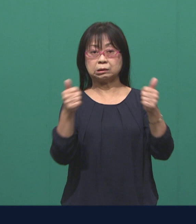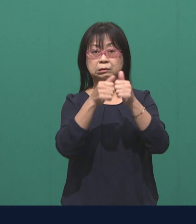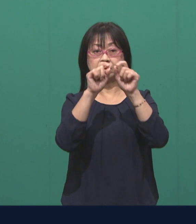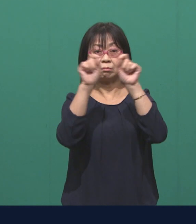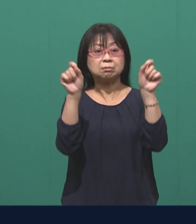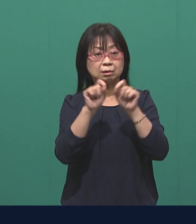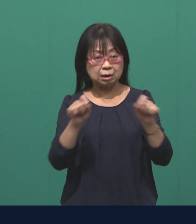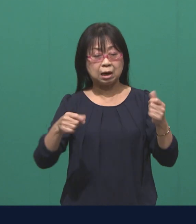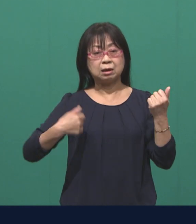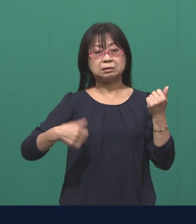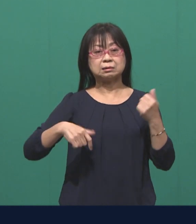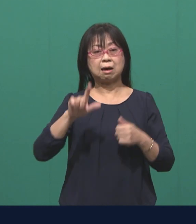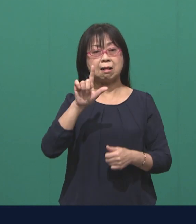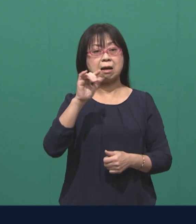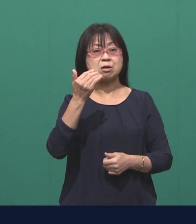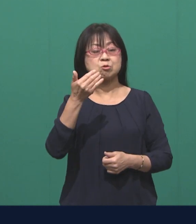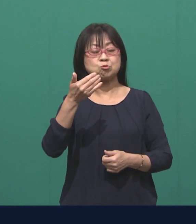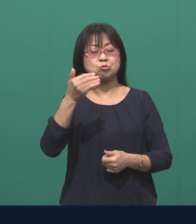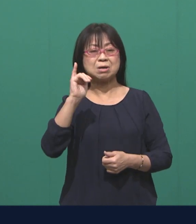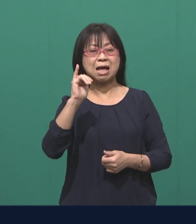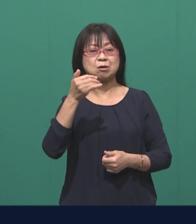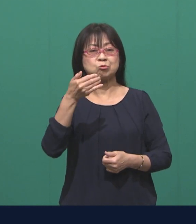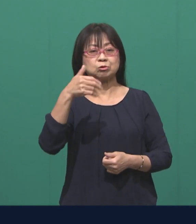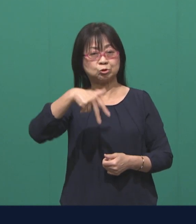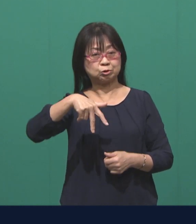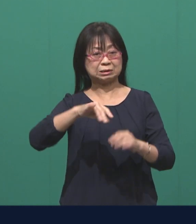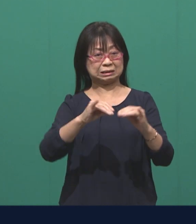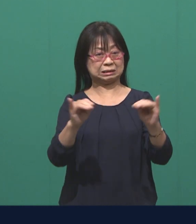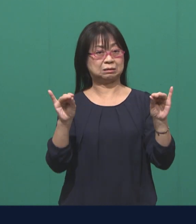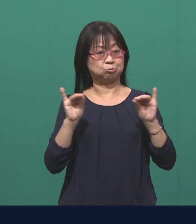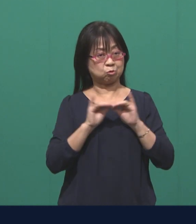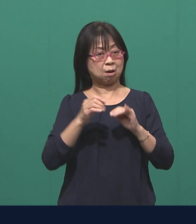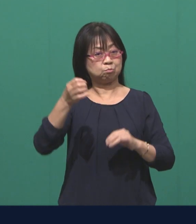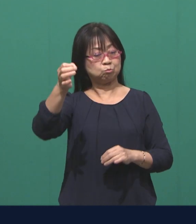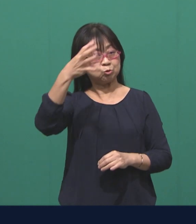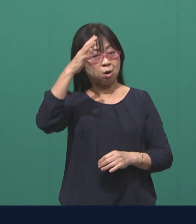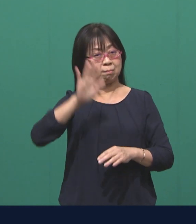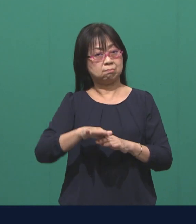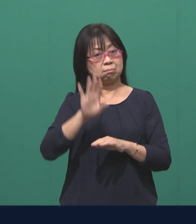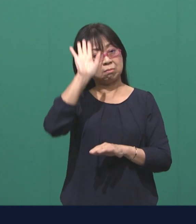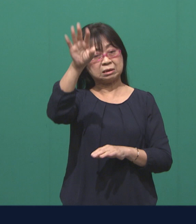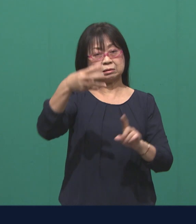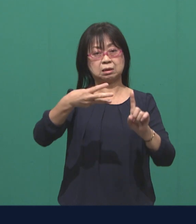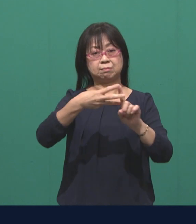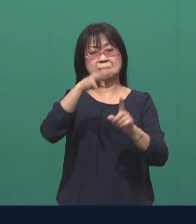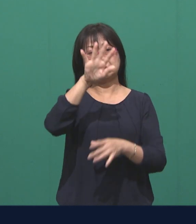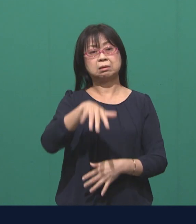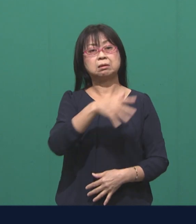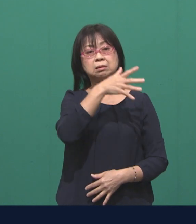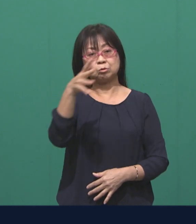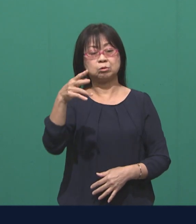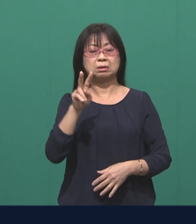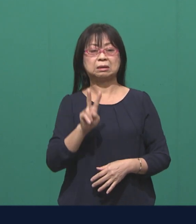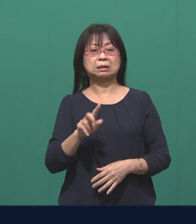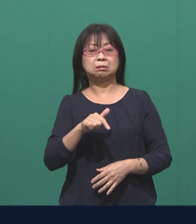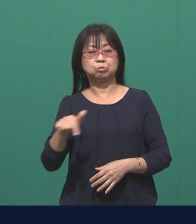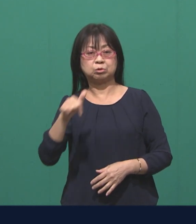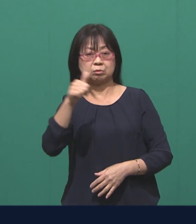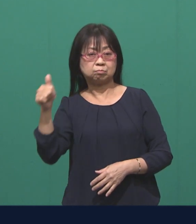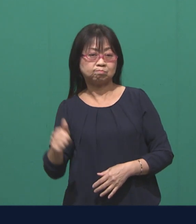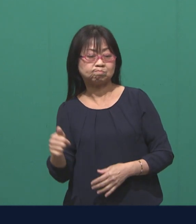今月7日に行われた試合でプロバスケ B リーグの2部降格が決まった滋賀レイクス。